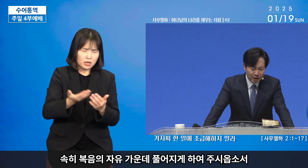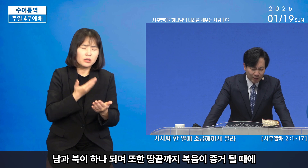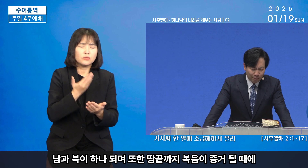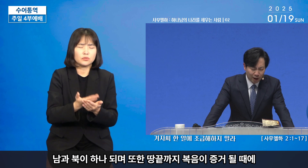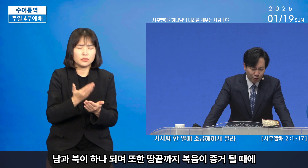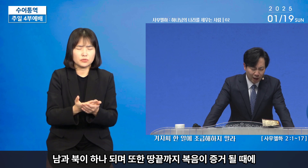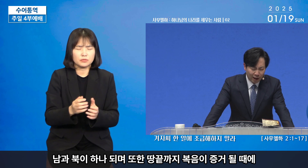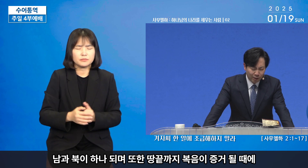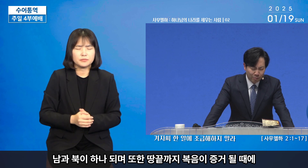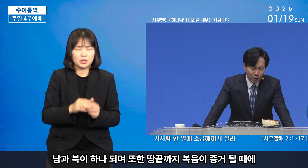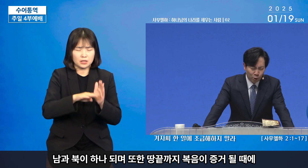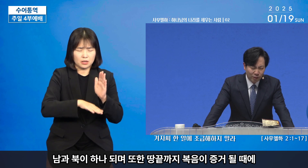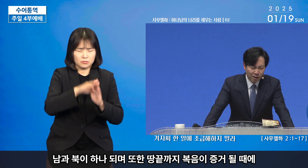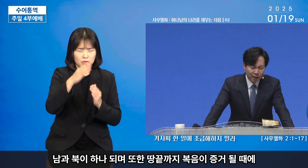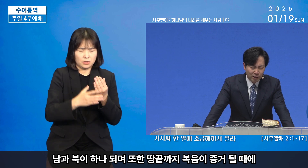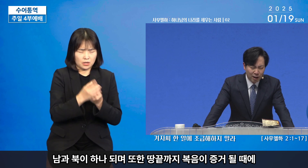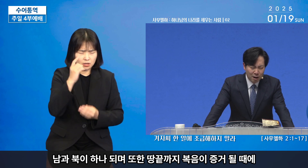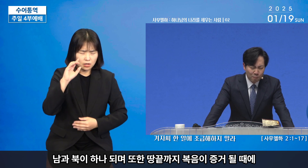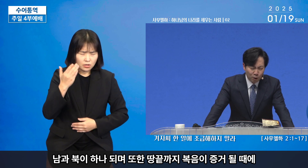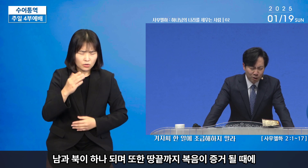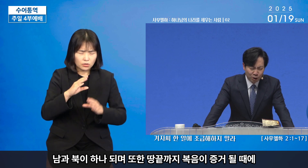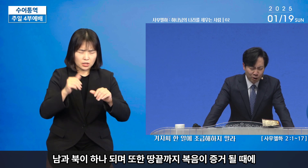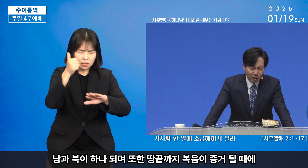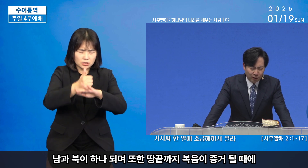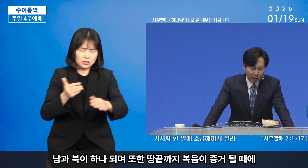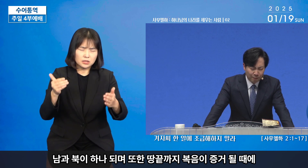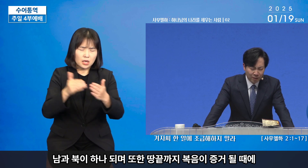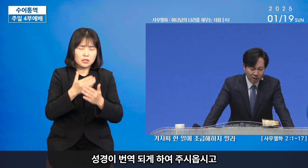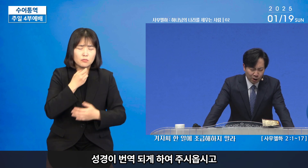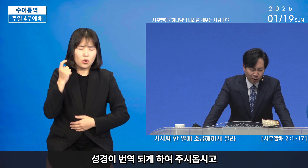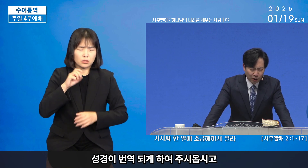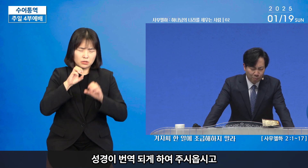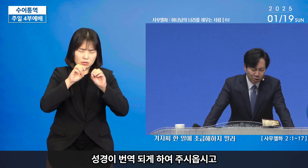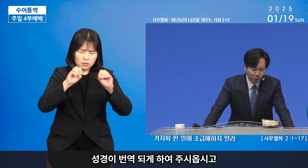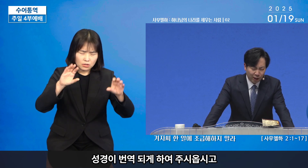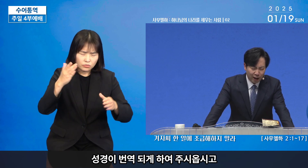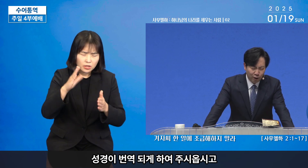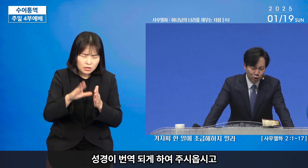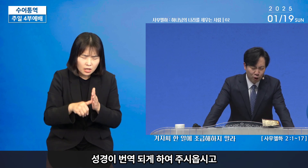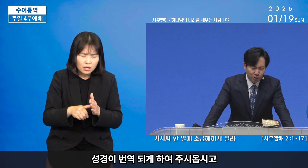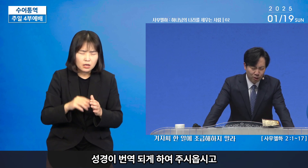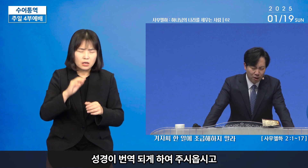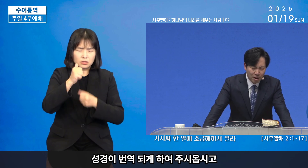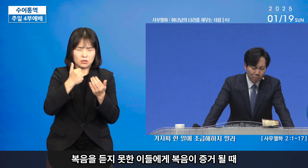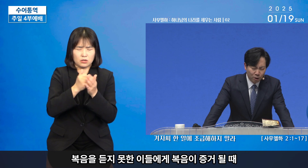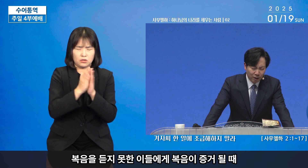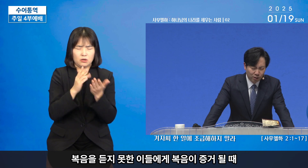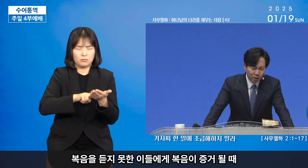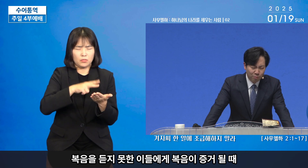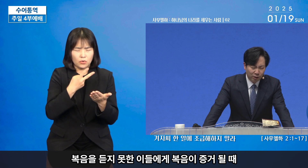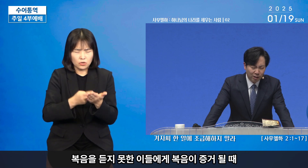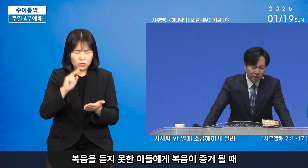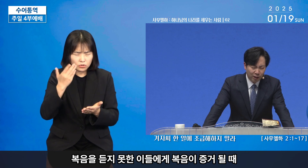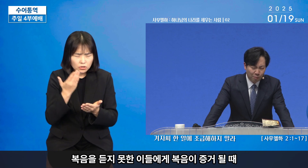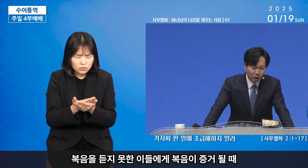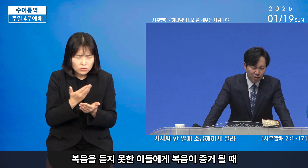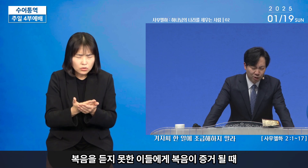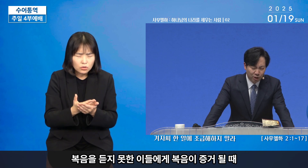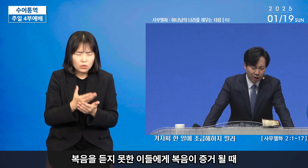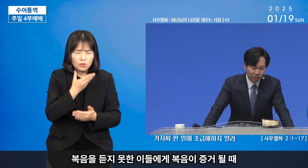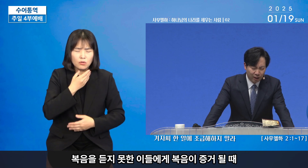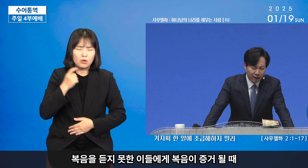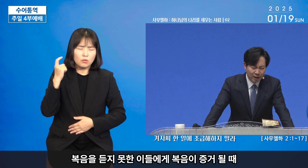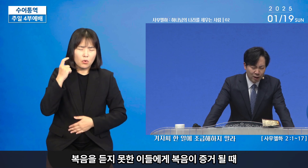주시옵소서. 남과 북이 하나 되며 또한 땅끝까지 복음이 증거될 때에 성경이 번역되게 하여 주시옵시고 복음이 듣지 못한 이들에게